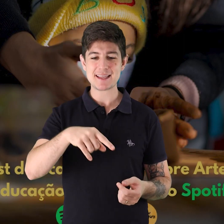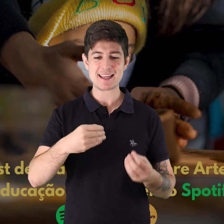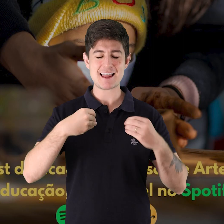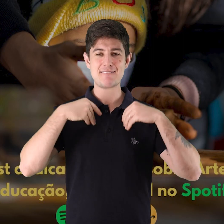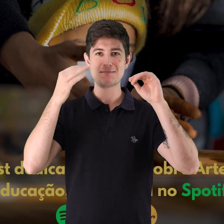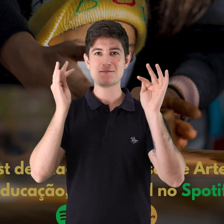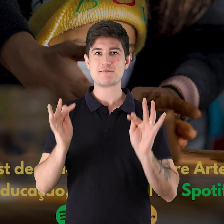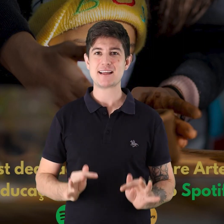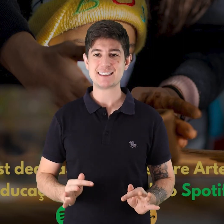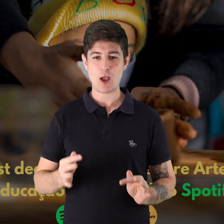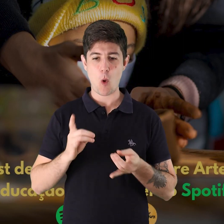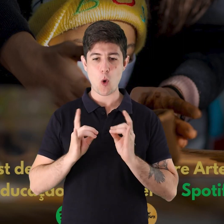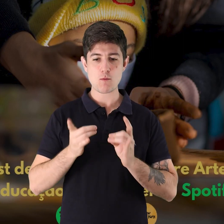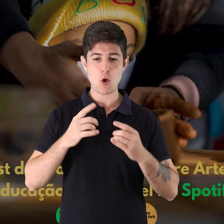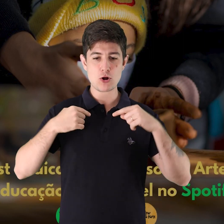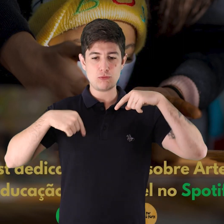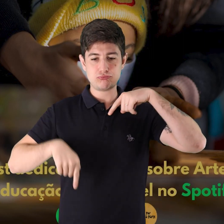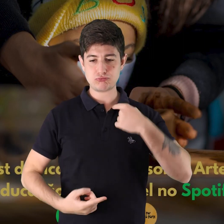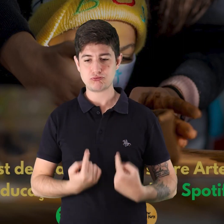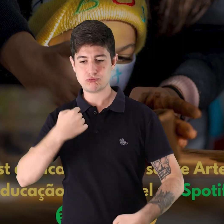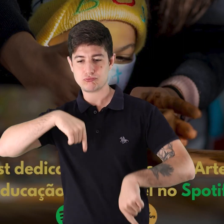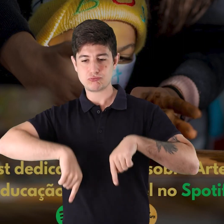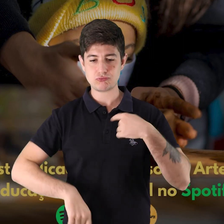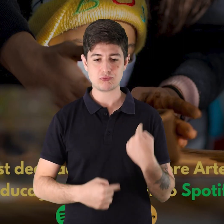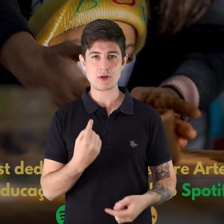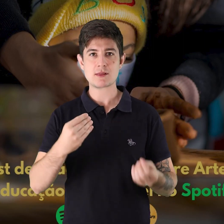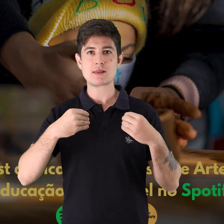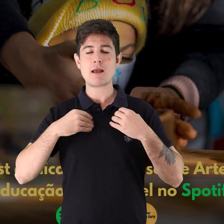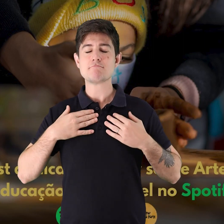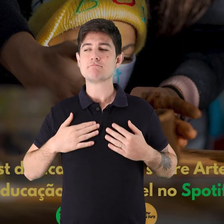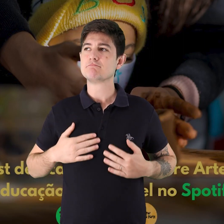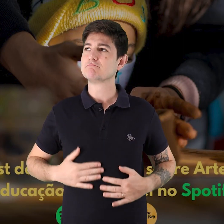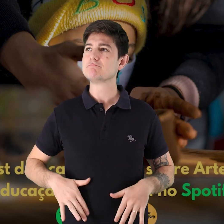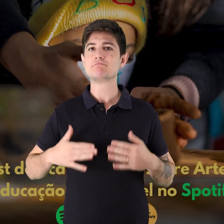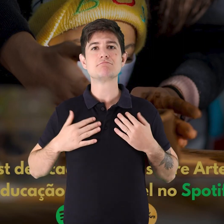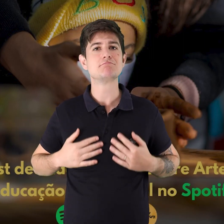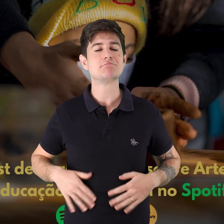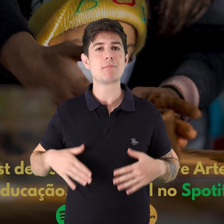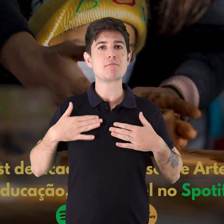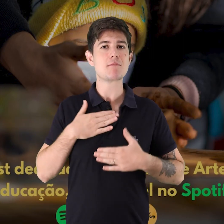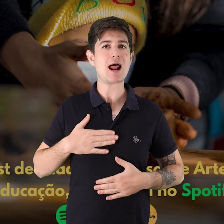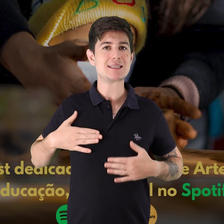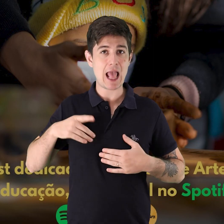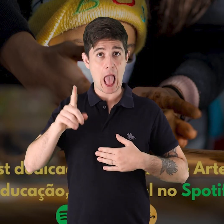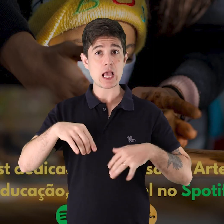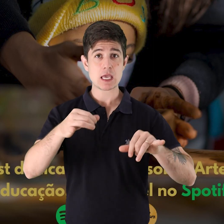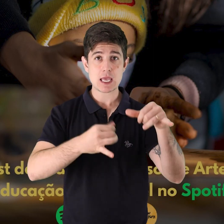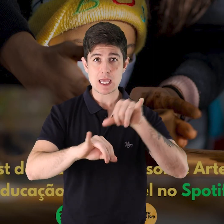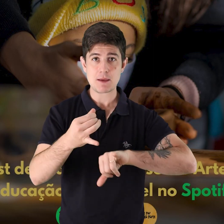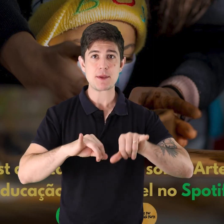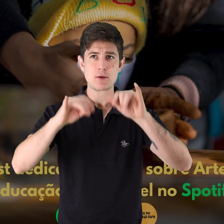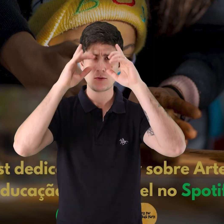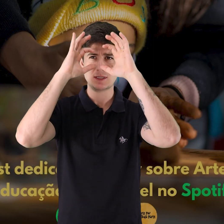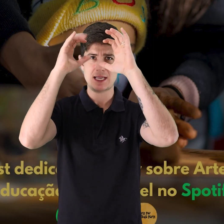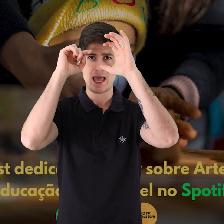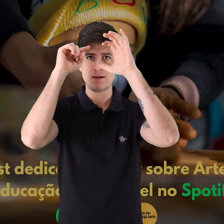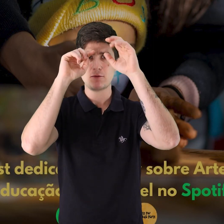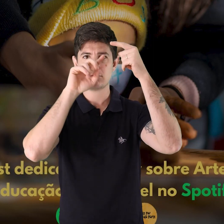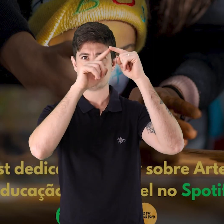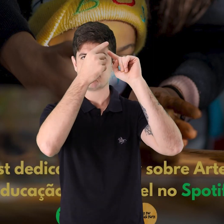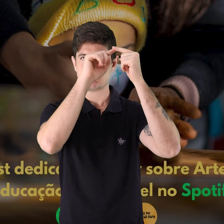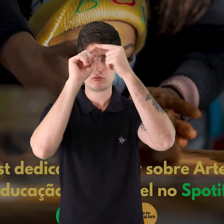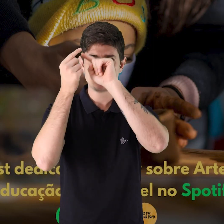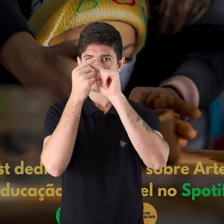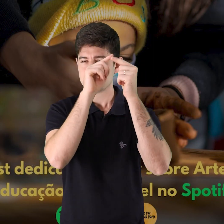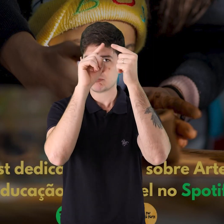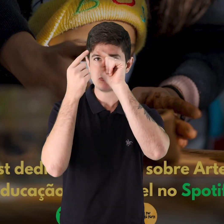o hormônio da felicidade, ela gera essa sensação de prazer, ela é uma substância química, né, um neurotransmissor